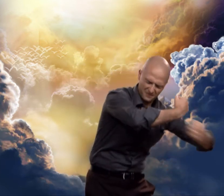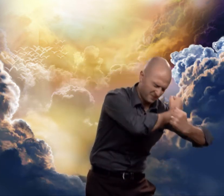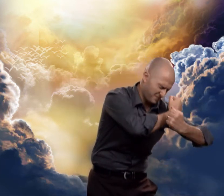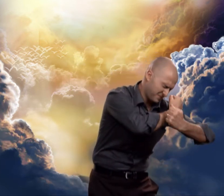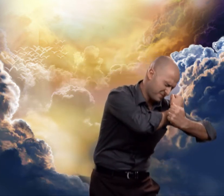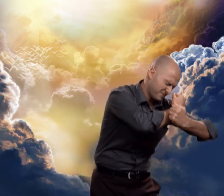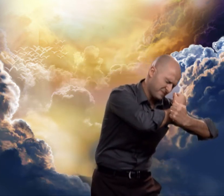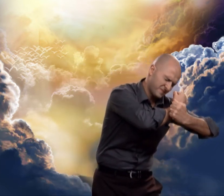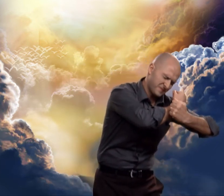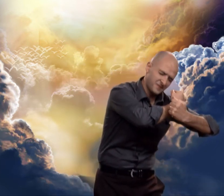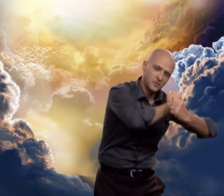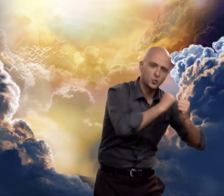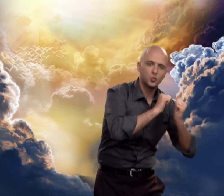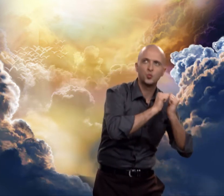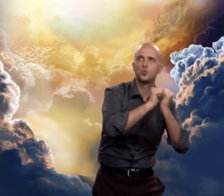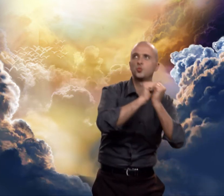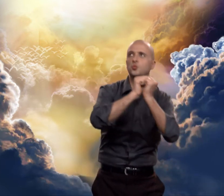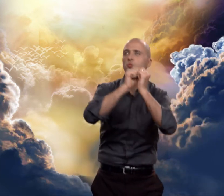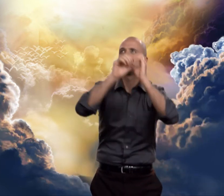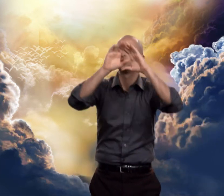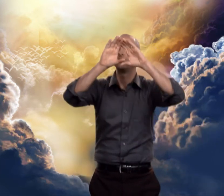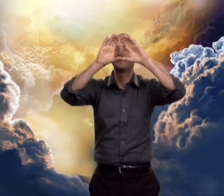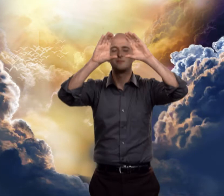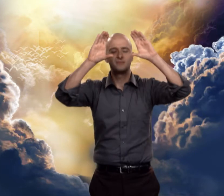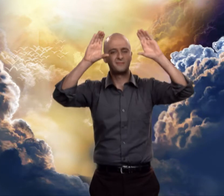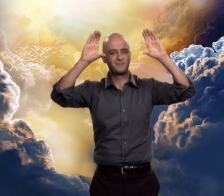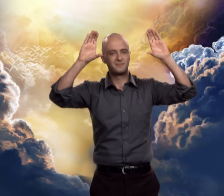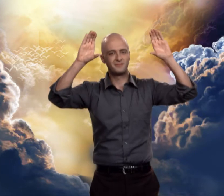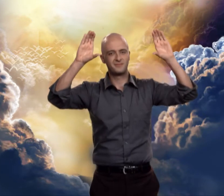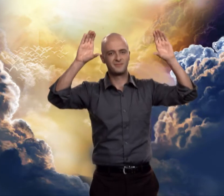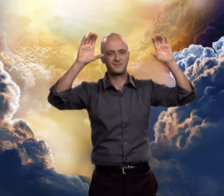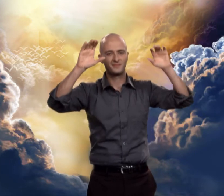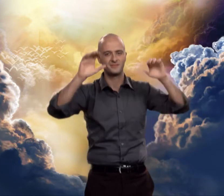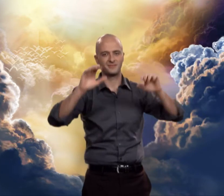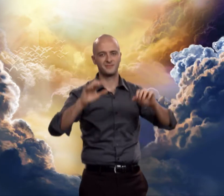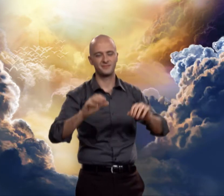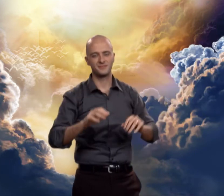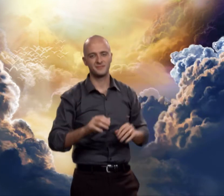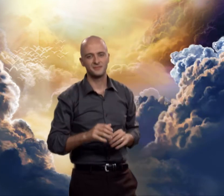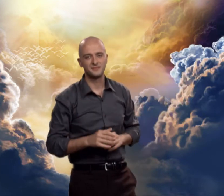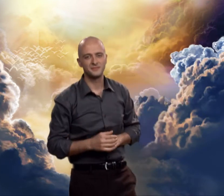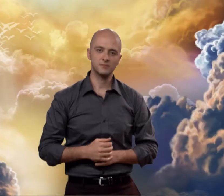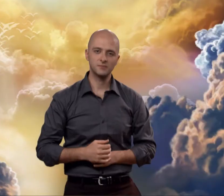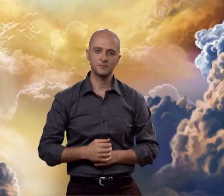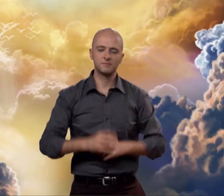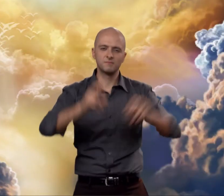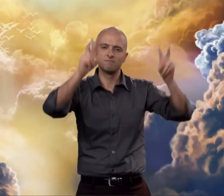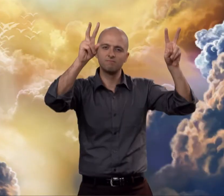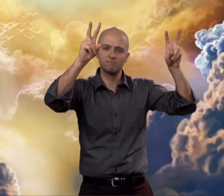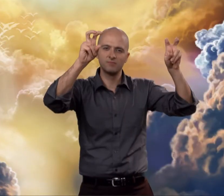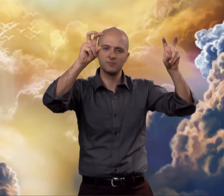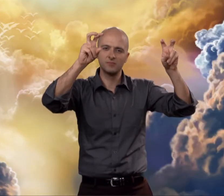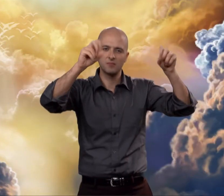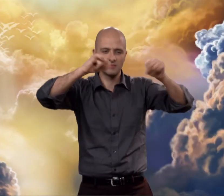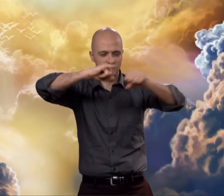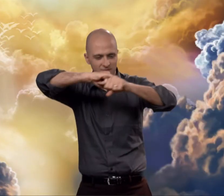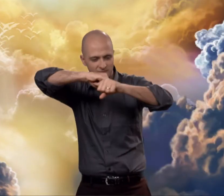sempre. Diante da multidão de resgatados está a Cidade Santa. Jesus abre as portas e as nações